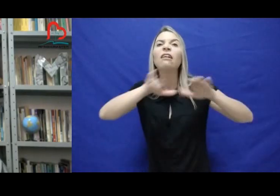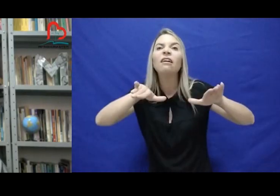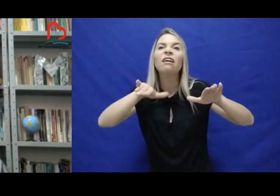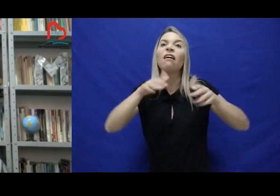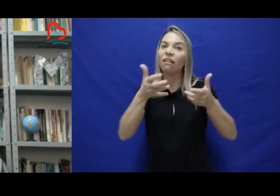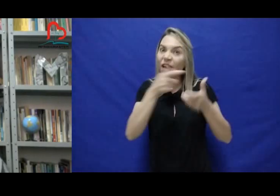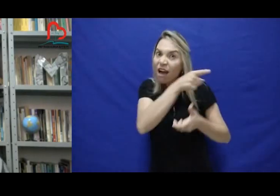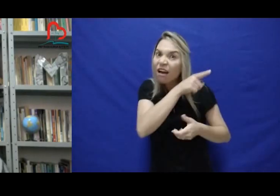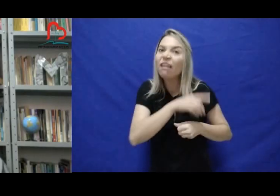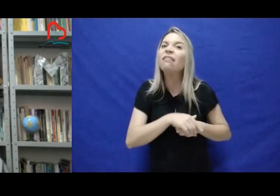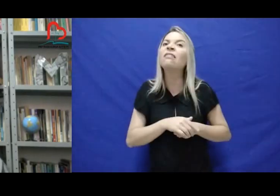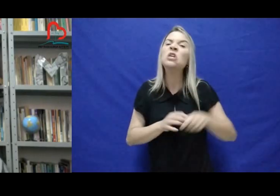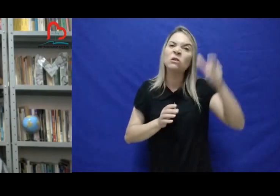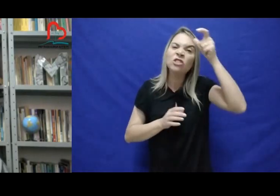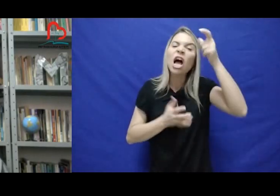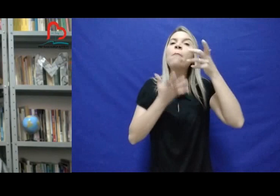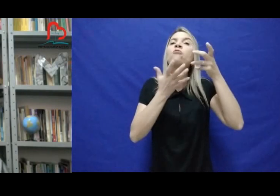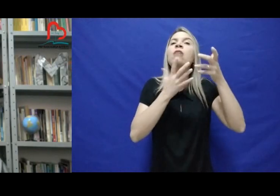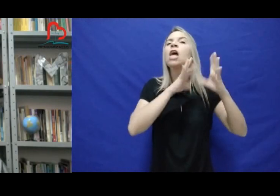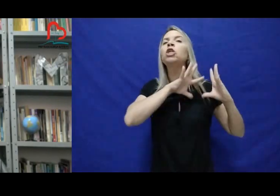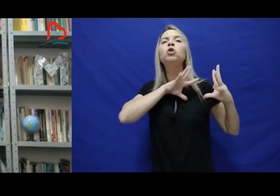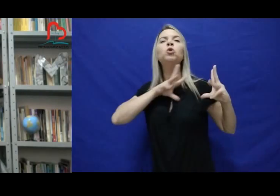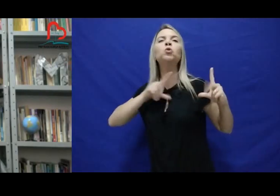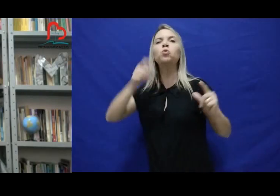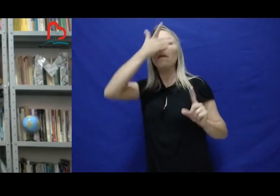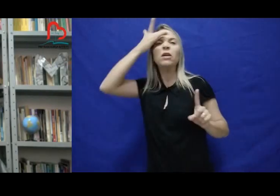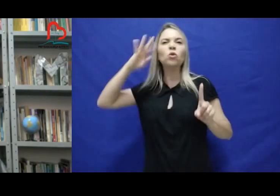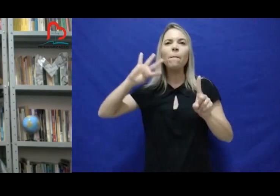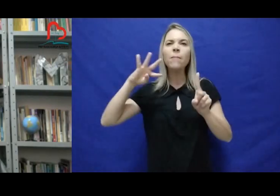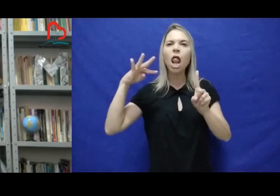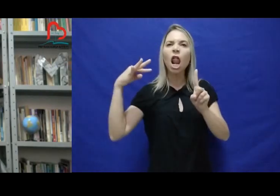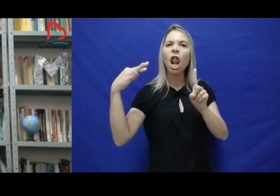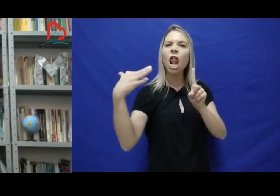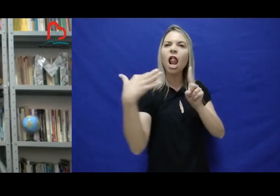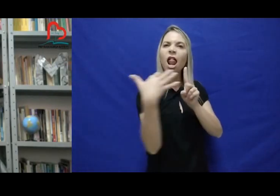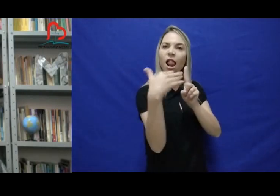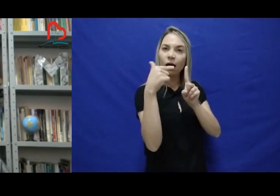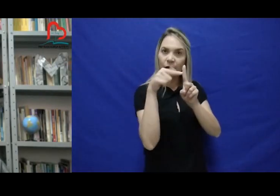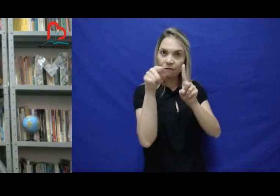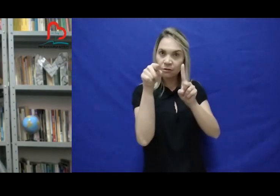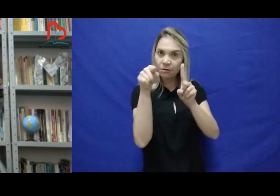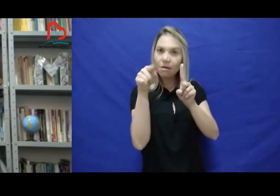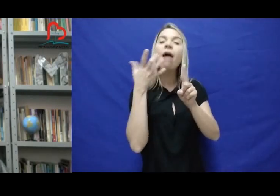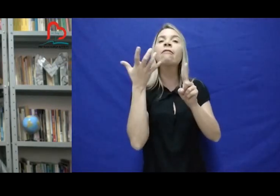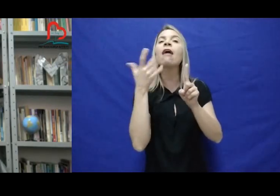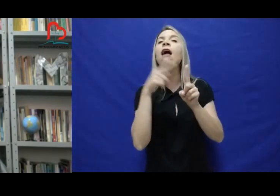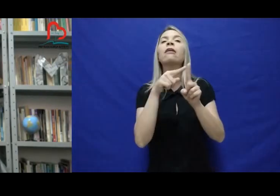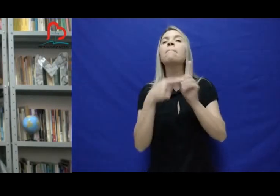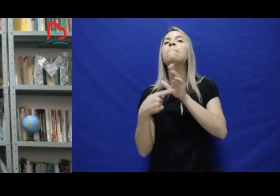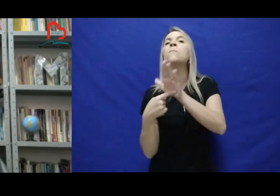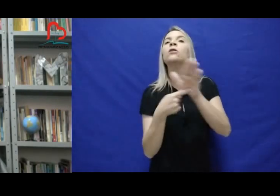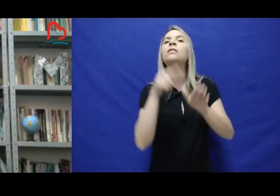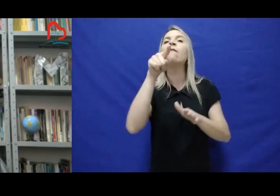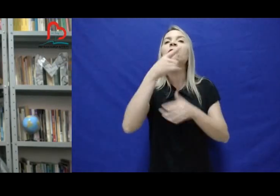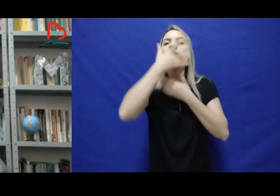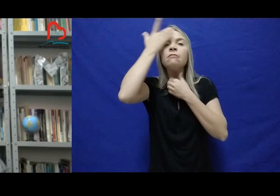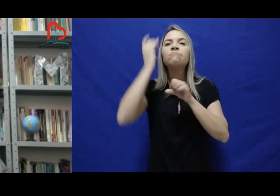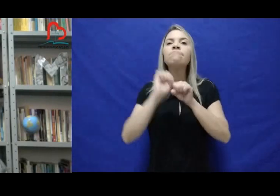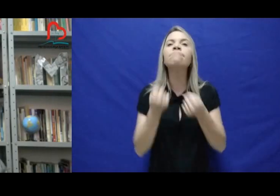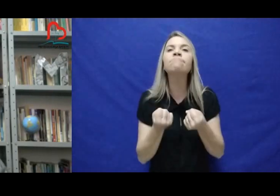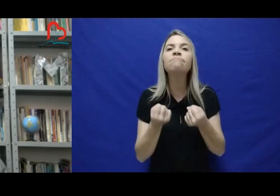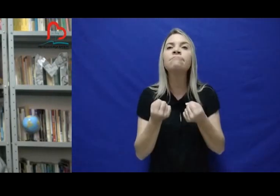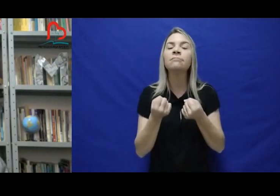testemunho. Satanás não vai descansar enquanto você não for motivo de zombaria da cidade. Pela